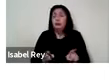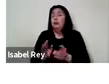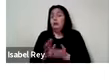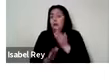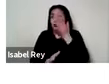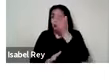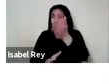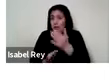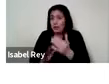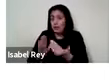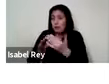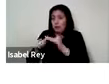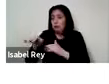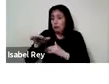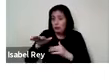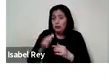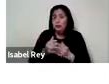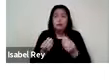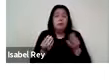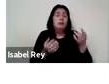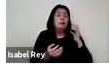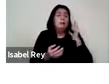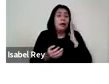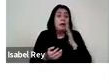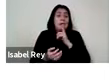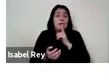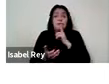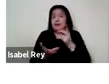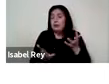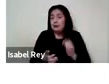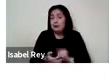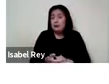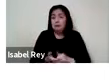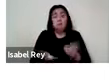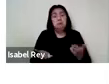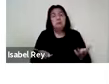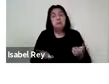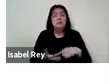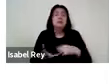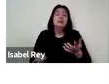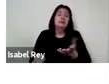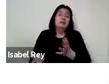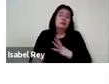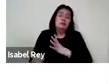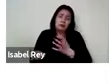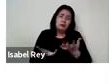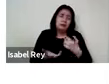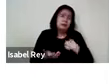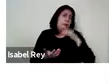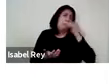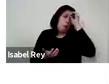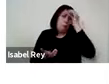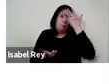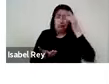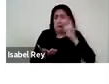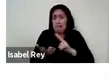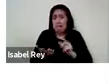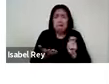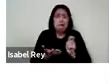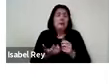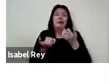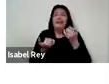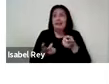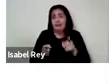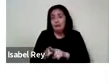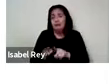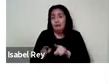las comunidades, muchas mamás, papás, simplemente te reciben, te dicen, no sé leer ni escribir. Y es el momento